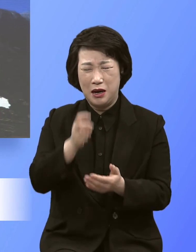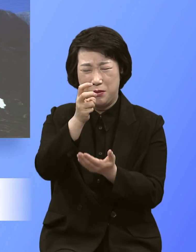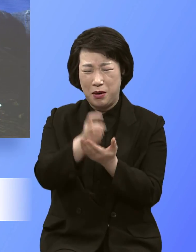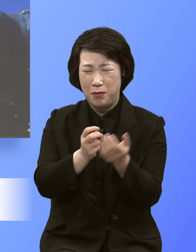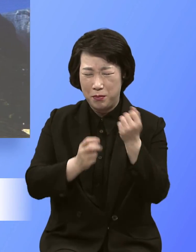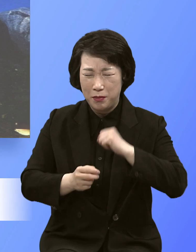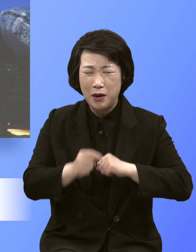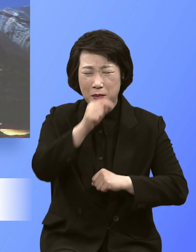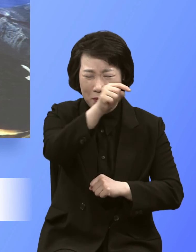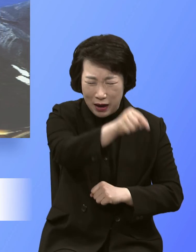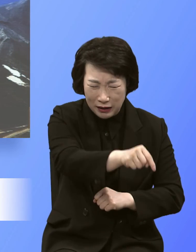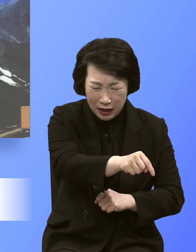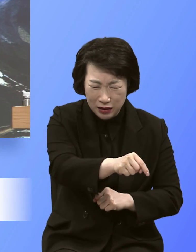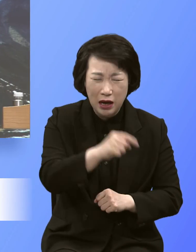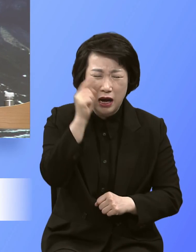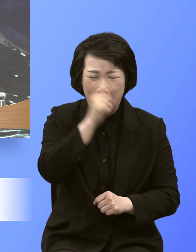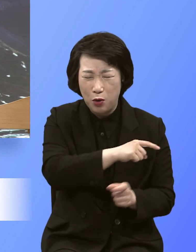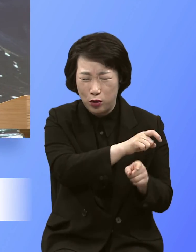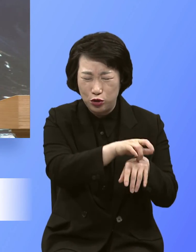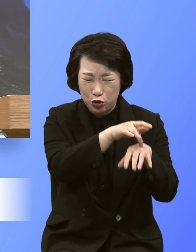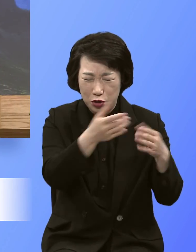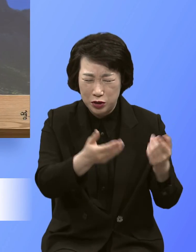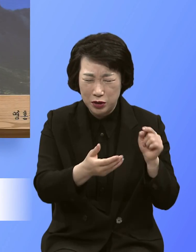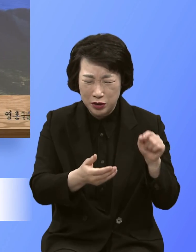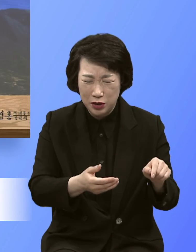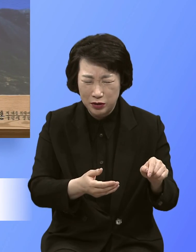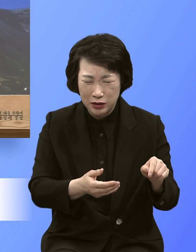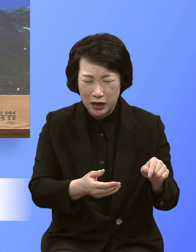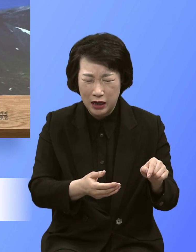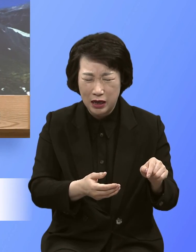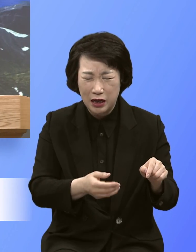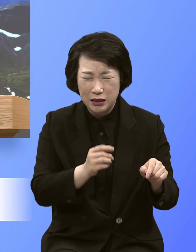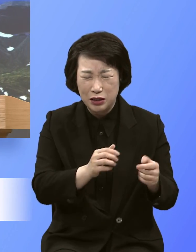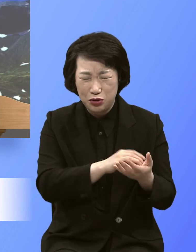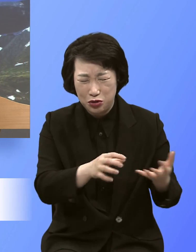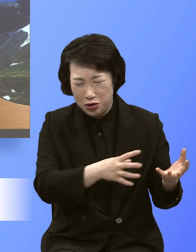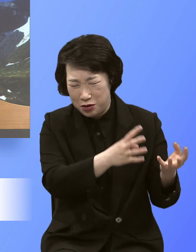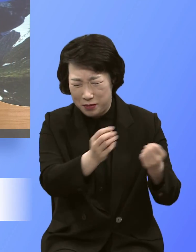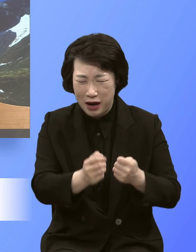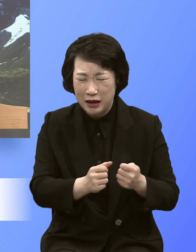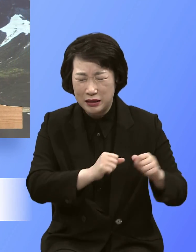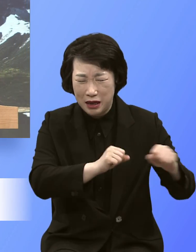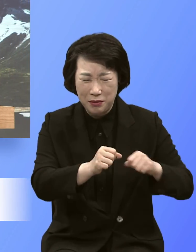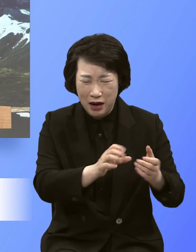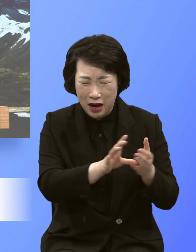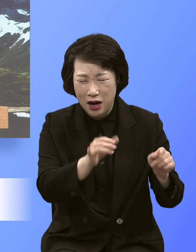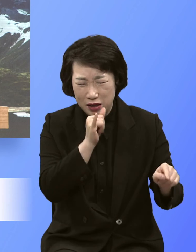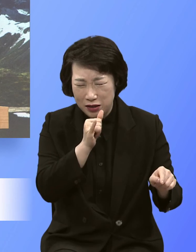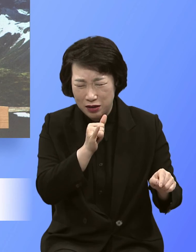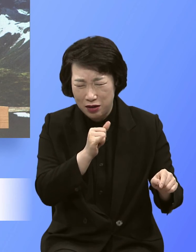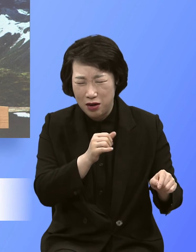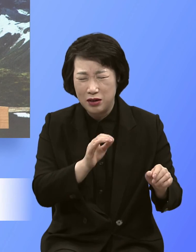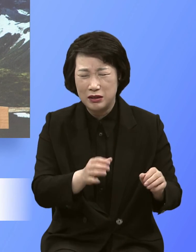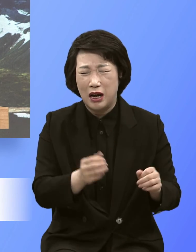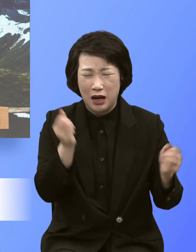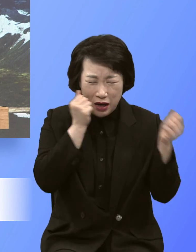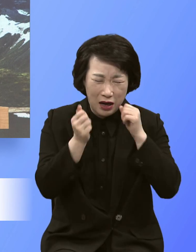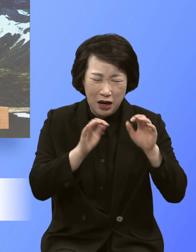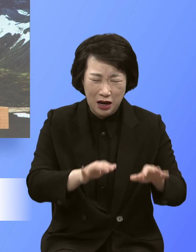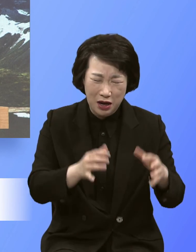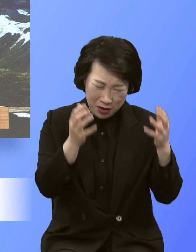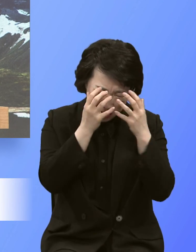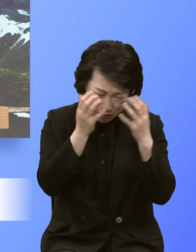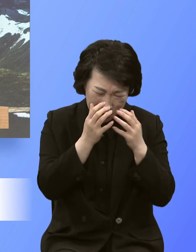질서 밖에서 악한 마귀 사단 귀신의 온갖 수작의 행패를 당하면서